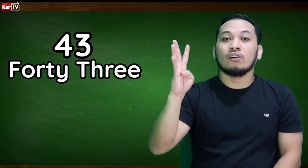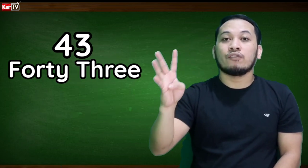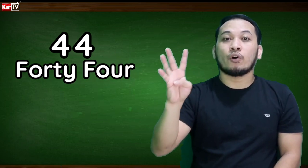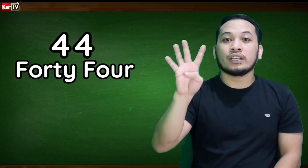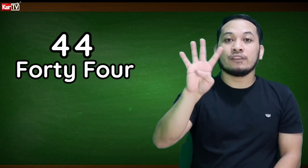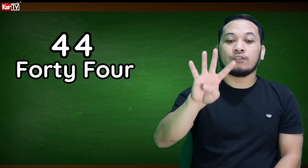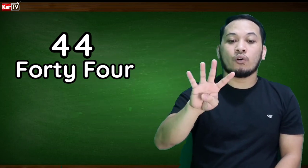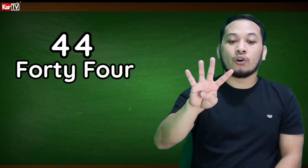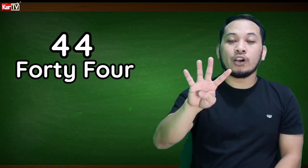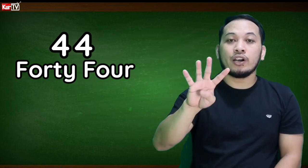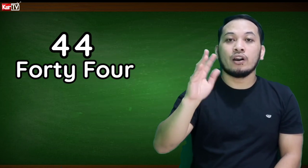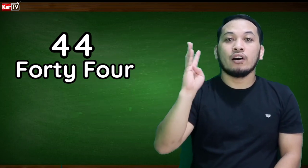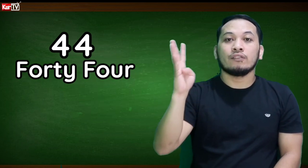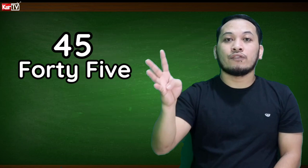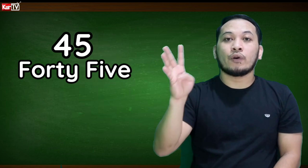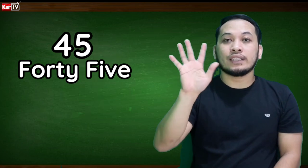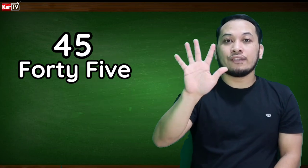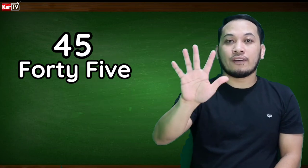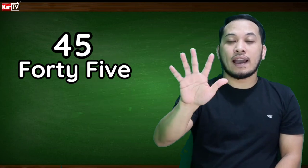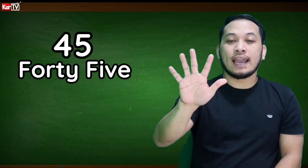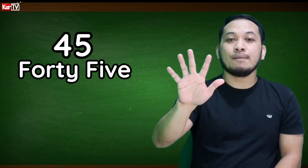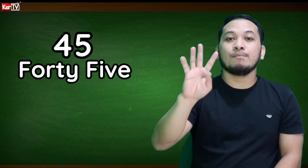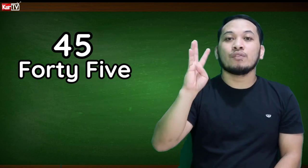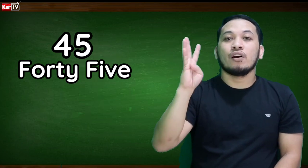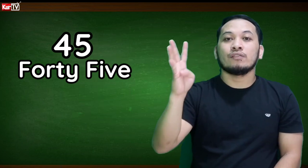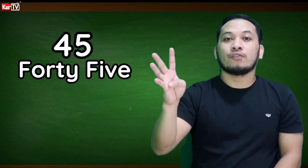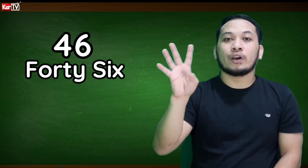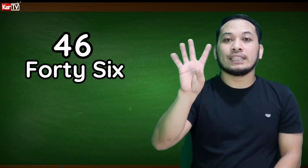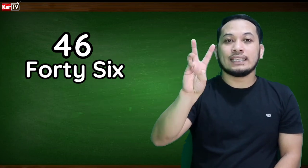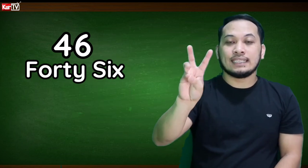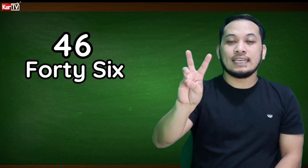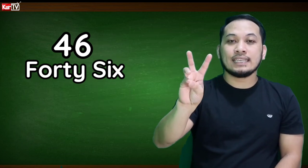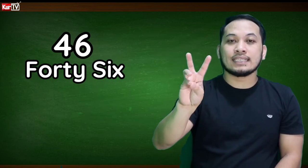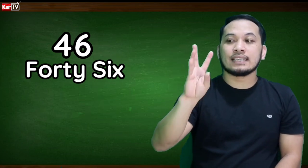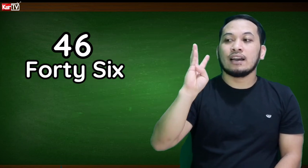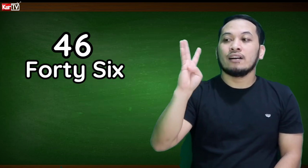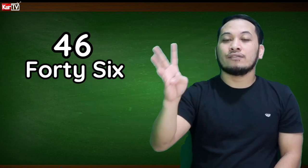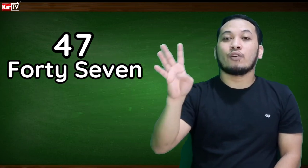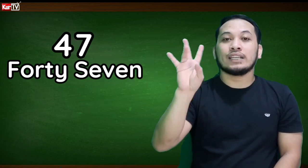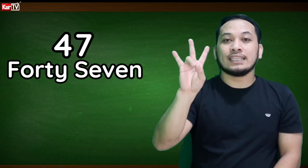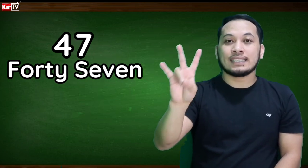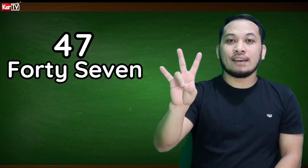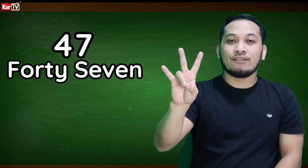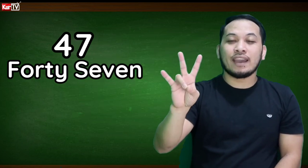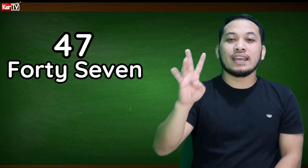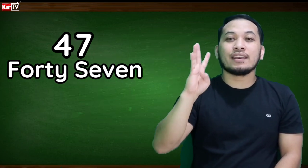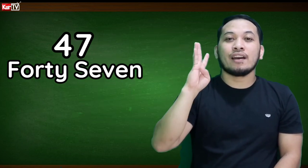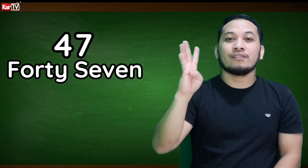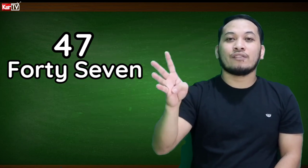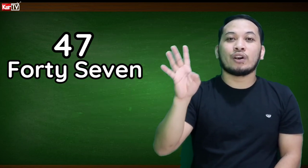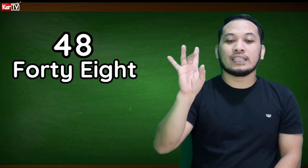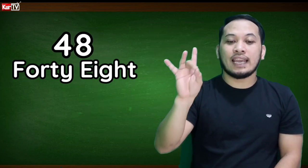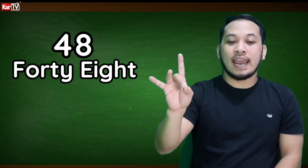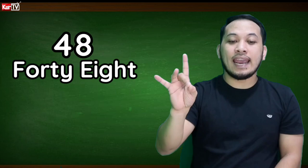44, 45, 46, 47, 48,